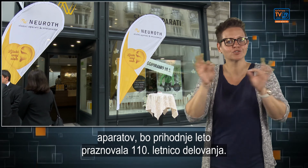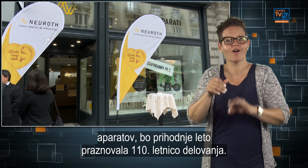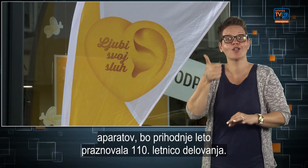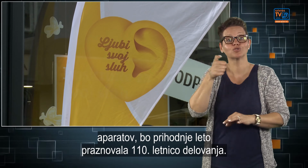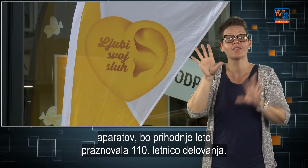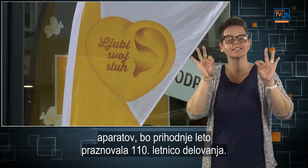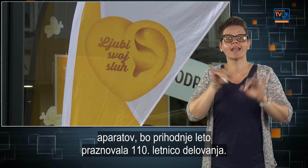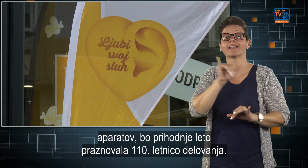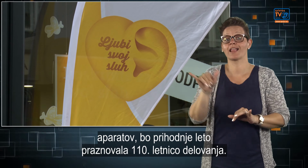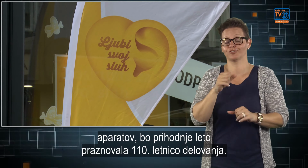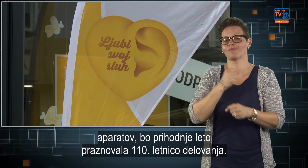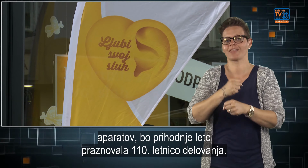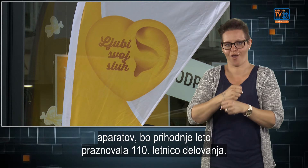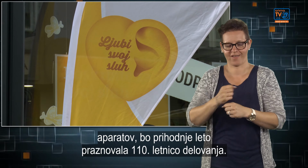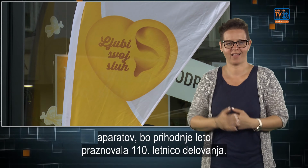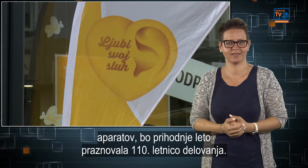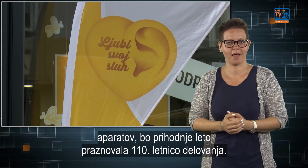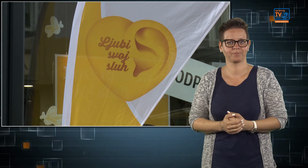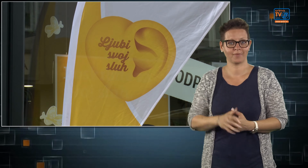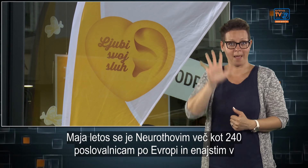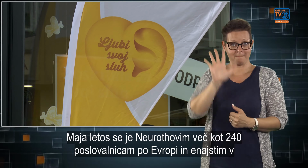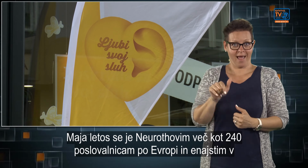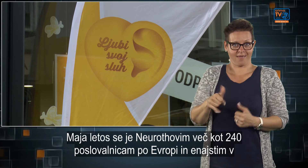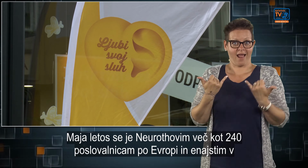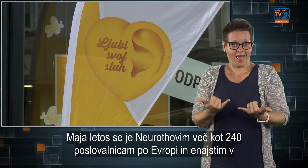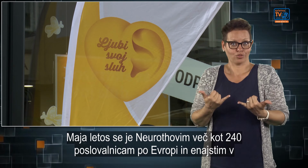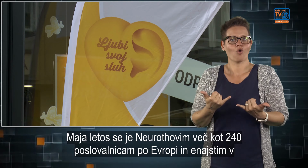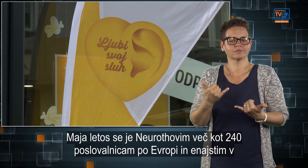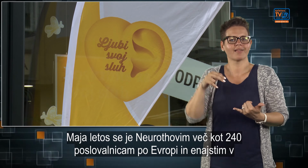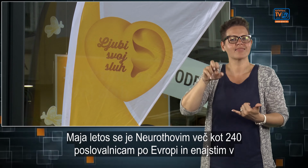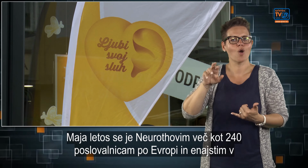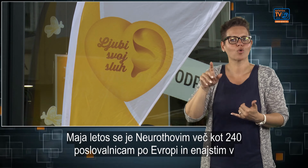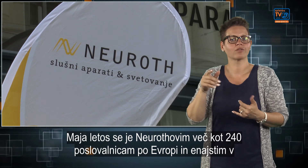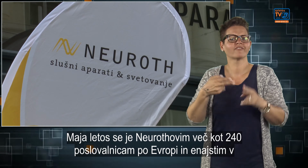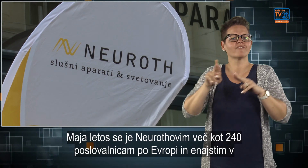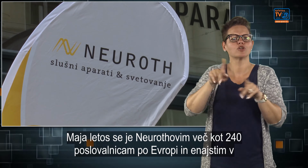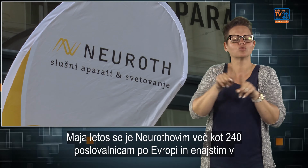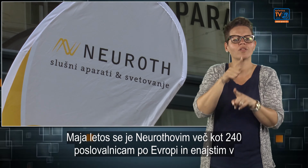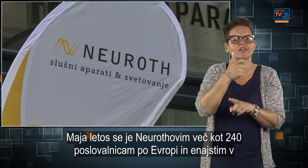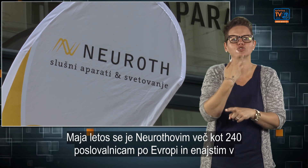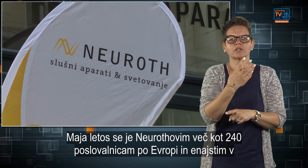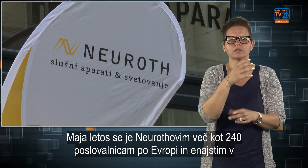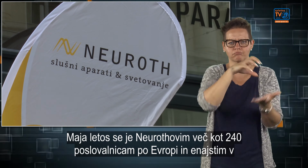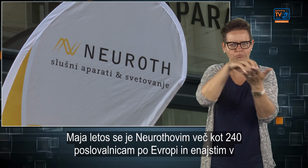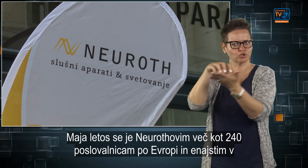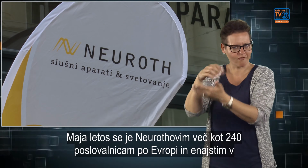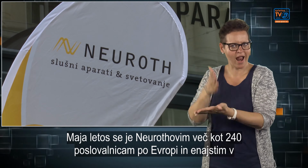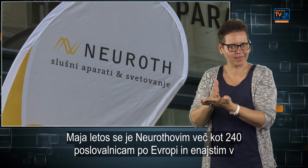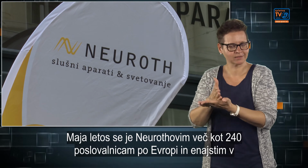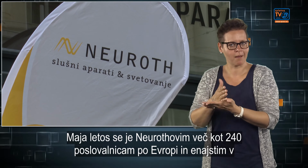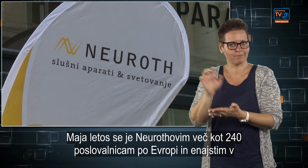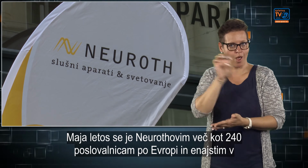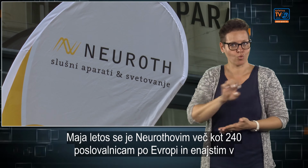110. obletnico delovanja. Maja letos se je Neurotovim več kot 240 poslovalnicam